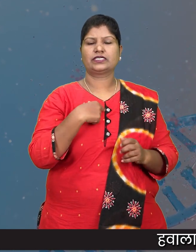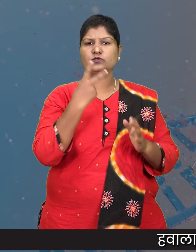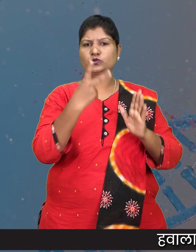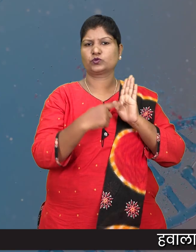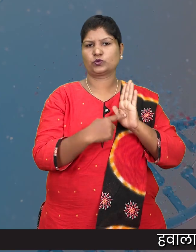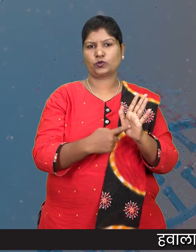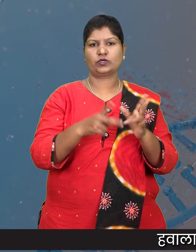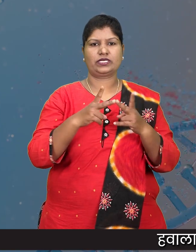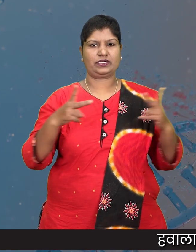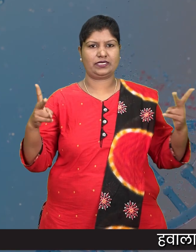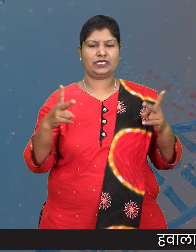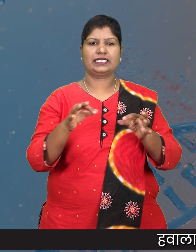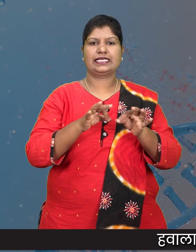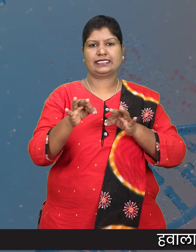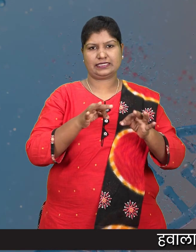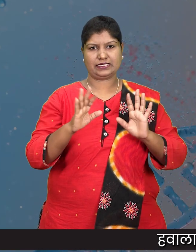सकता है।